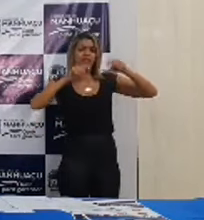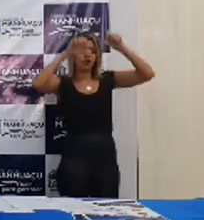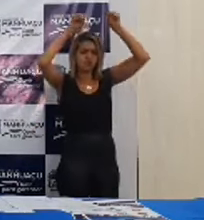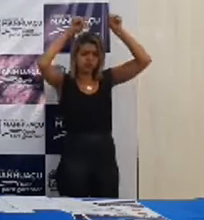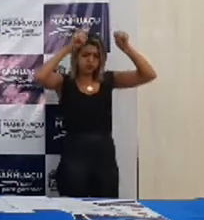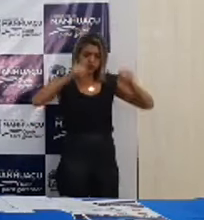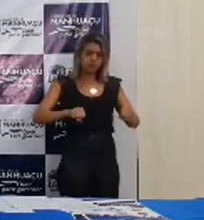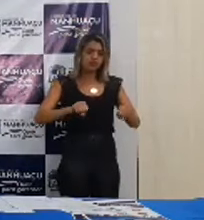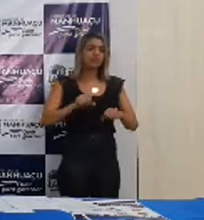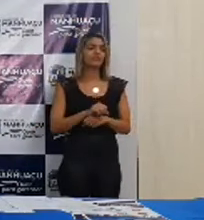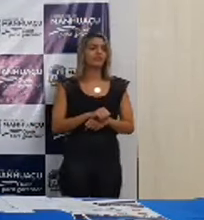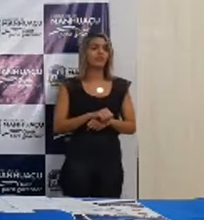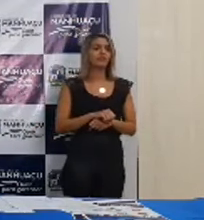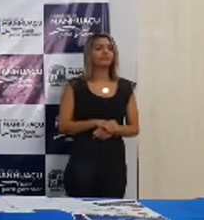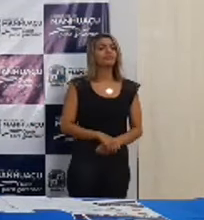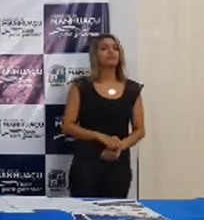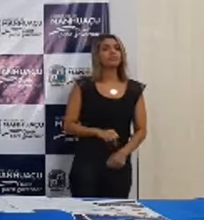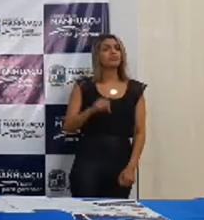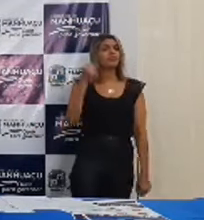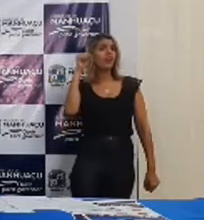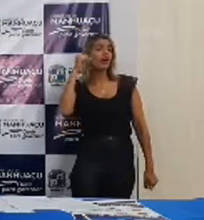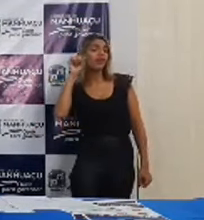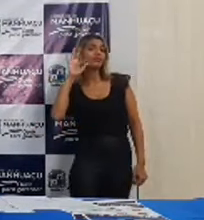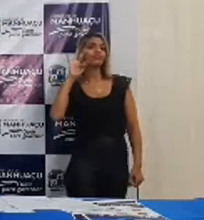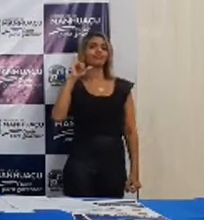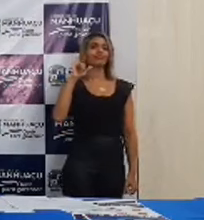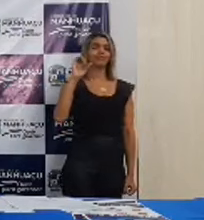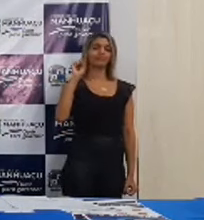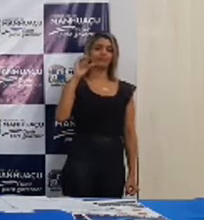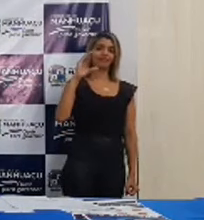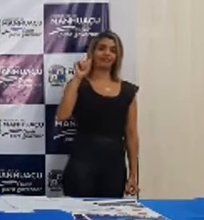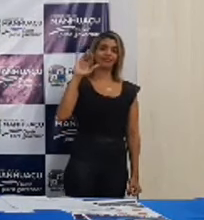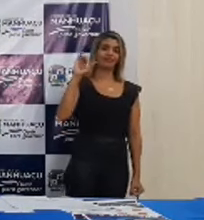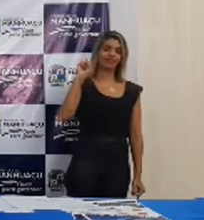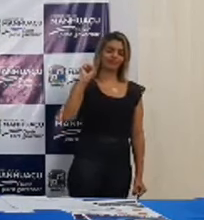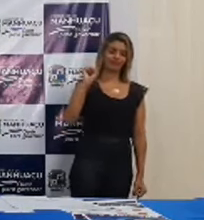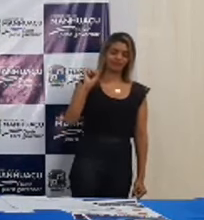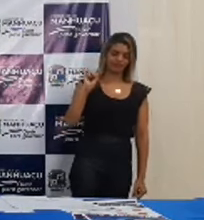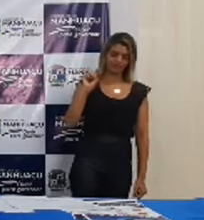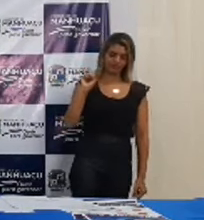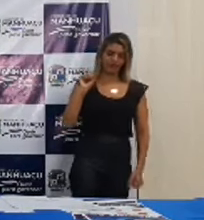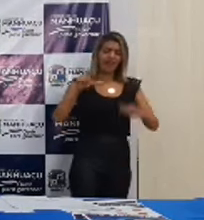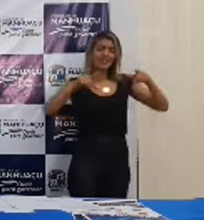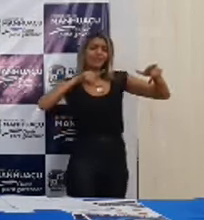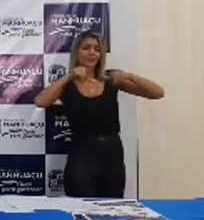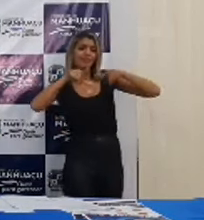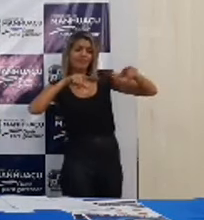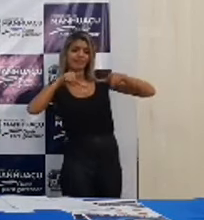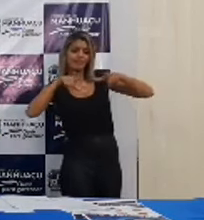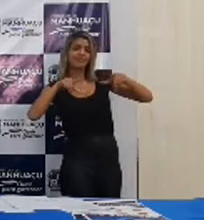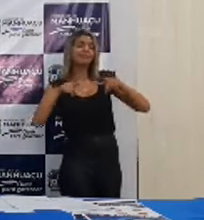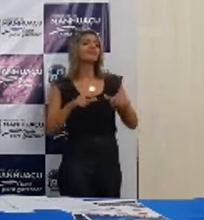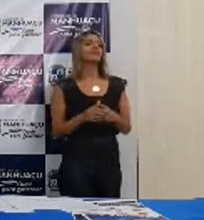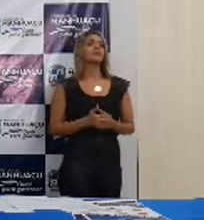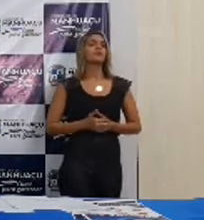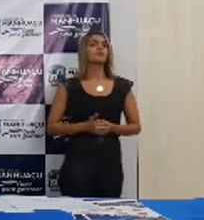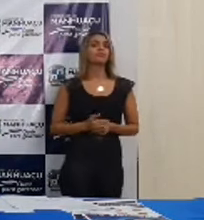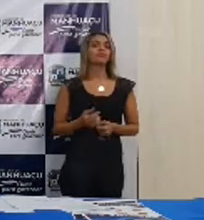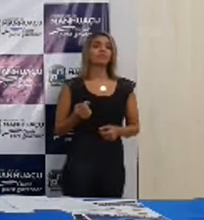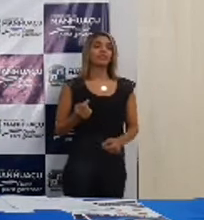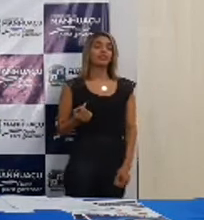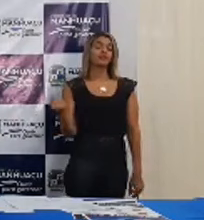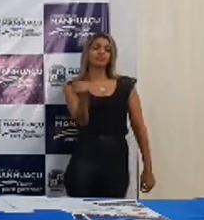8 fiscais, a vigilância tem 4. A gente não consegue atender a todos. Então, o objetivo é o quê? O comércio também fazer a